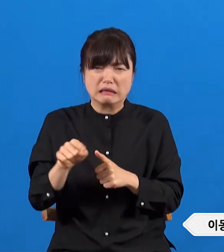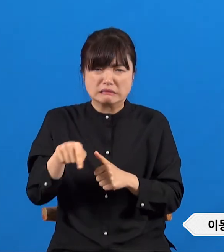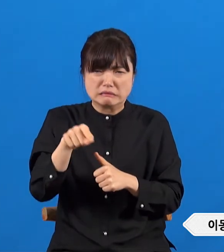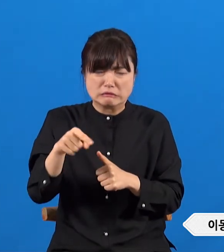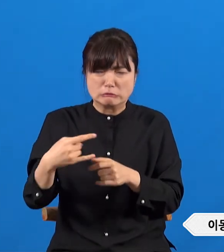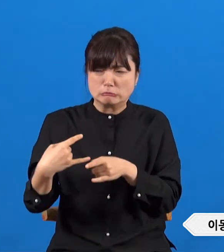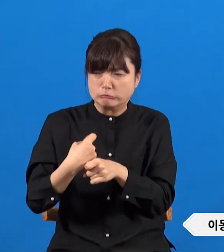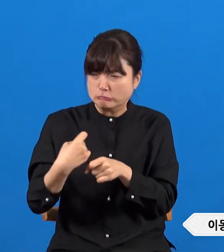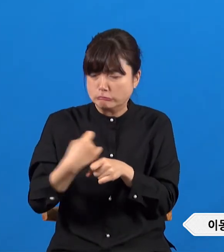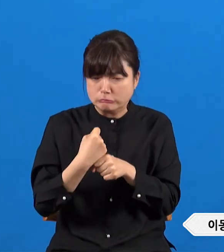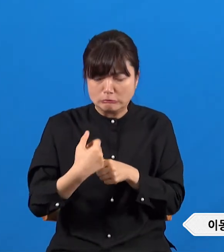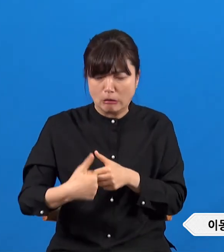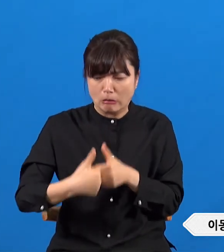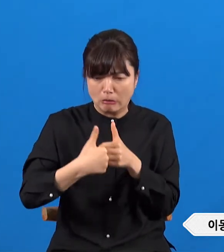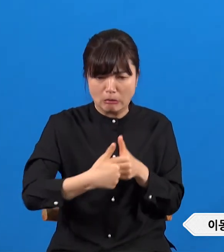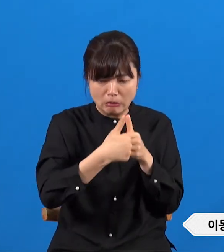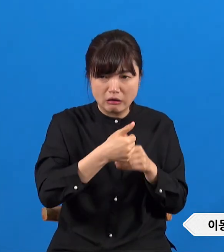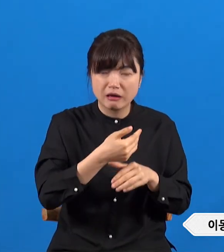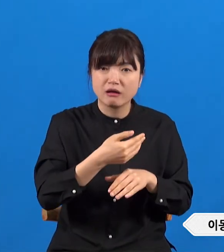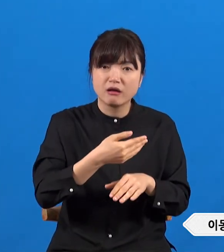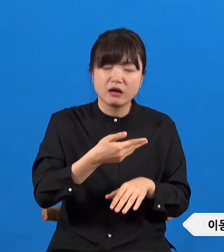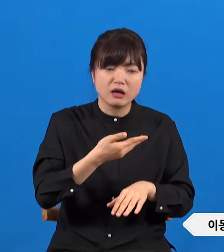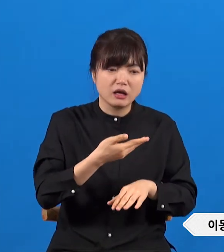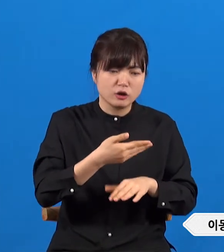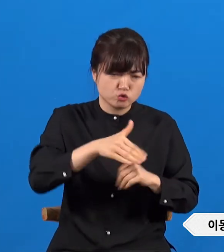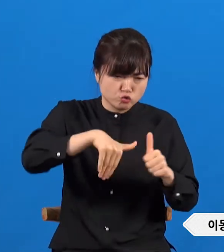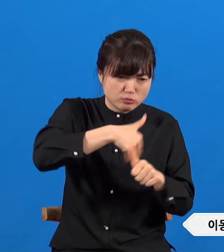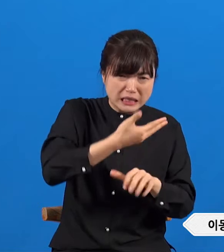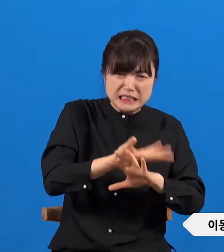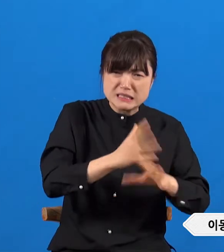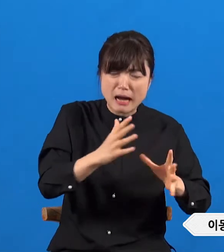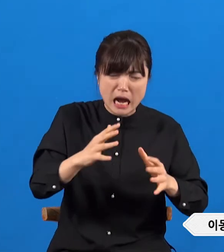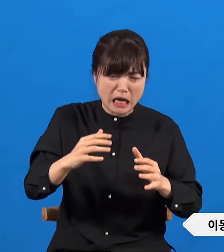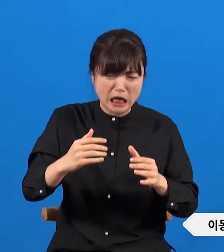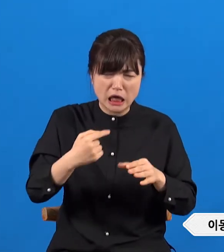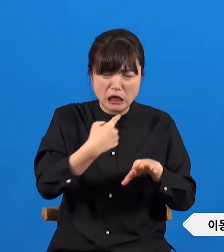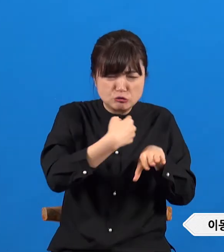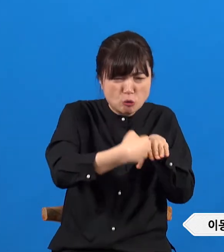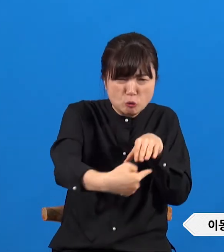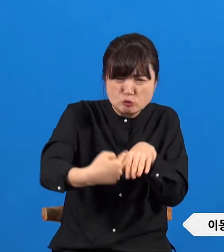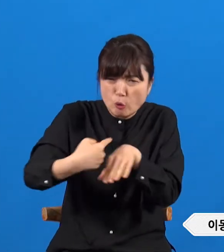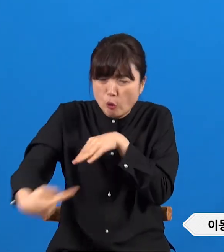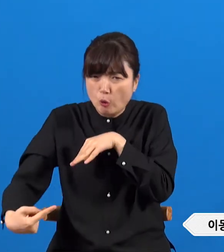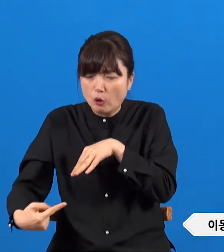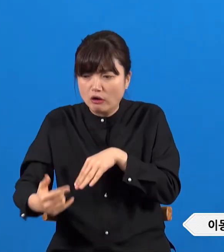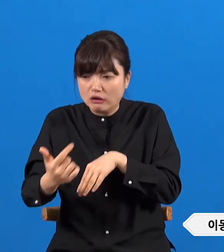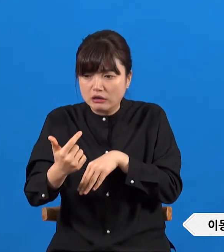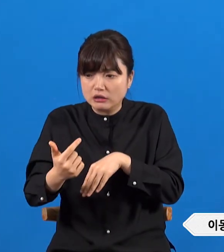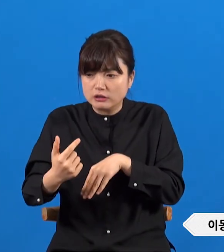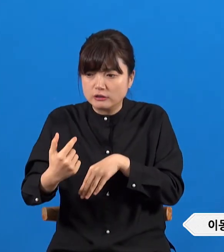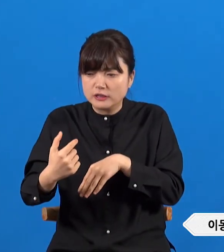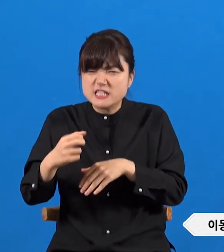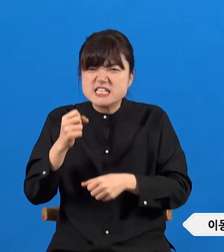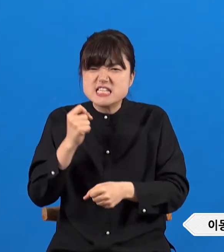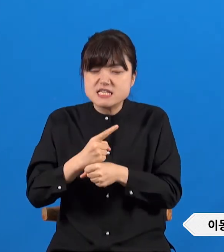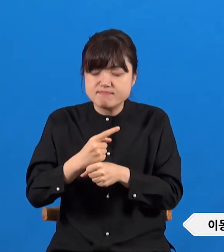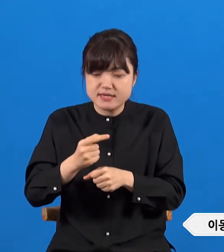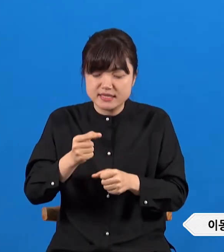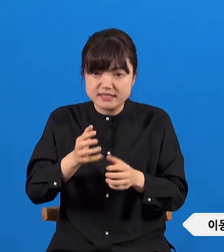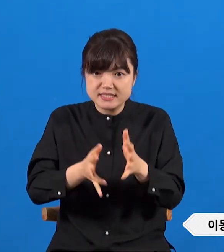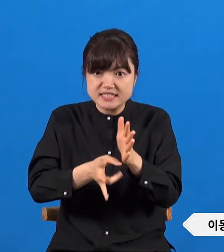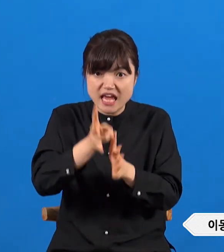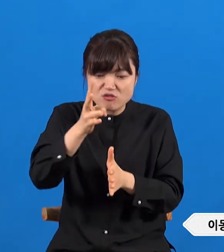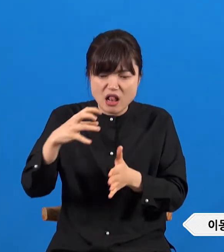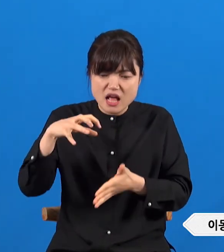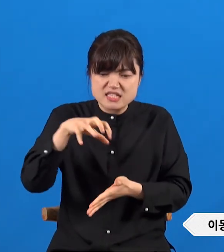그들은 그들을 적대시하는 모든 이방의 족속들, 이미 그들의 옛 고토를 취하고 있었던